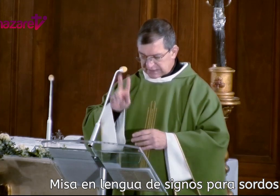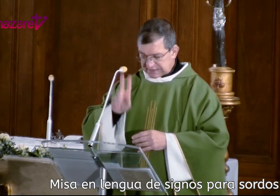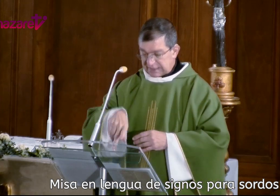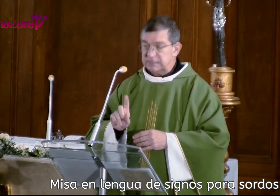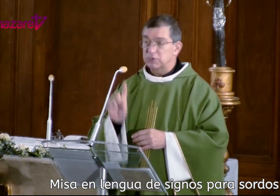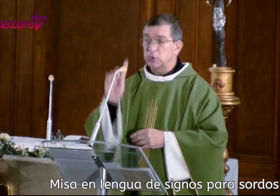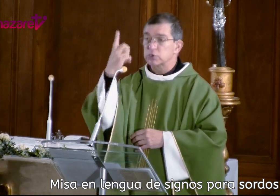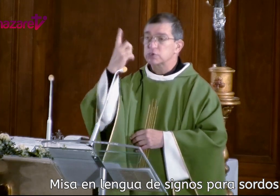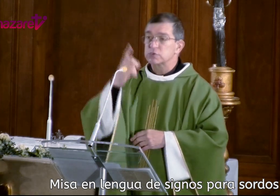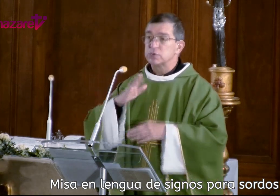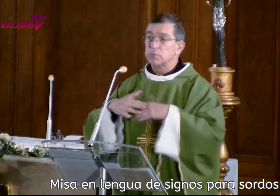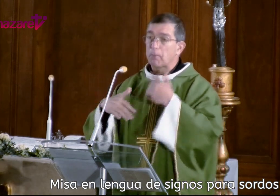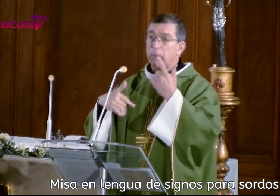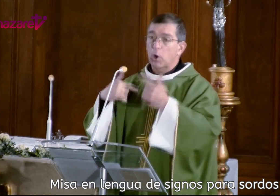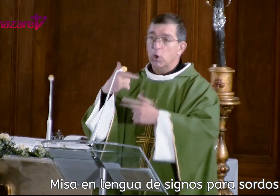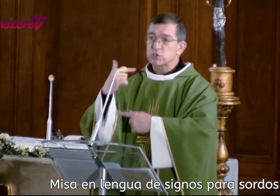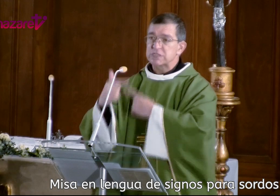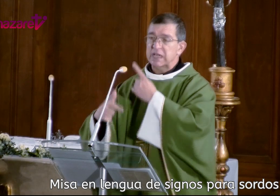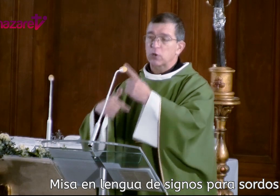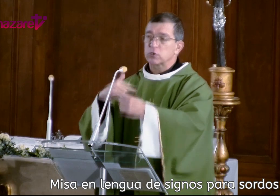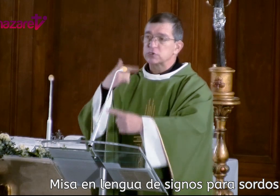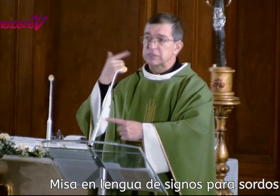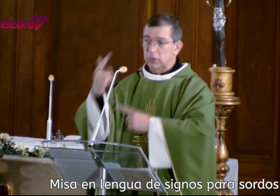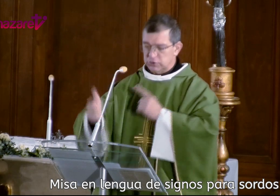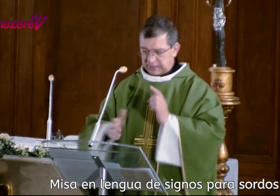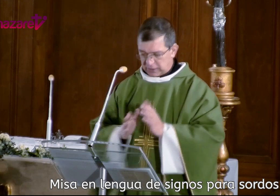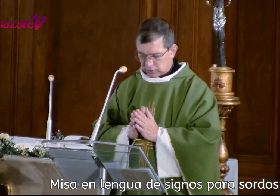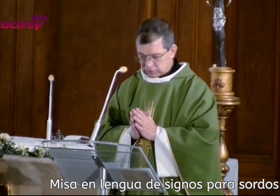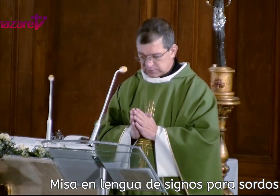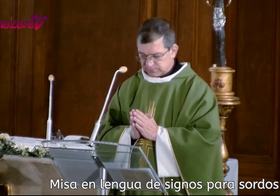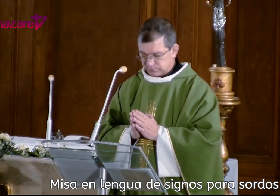es Dios por los siglos de los siglos. Amén.